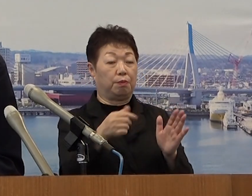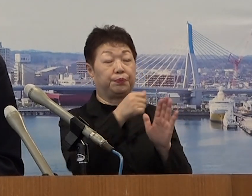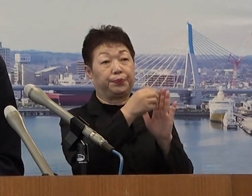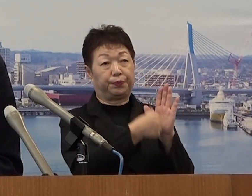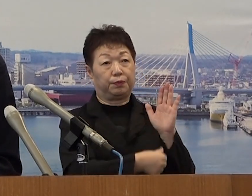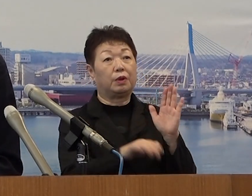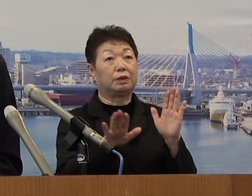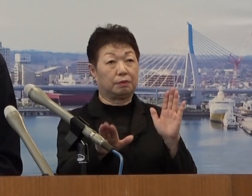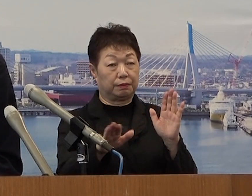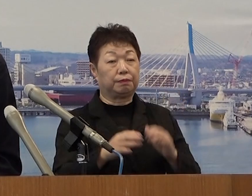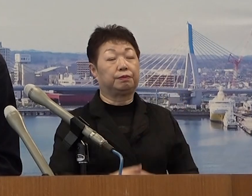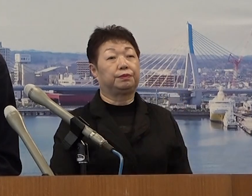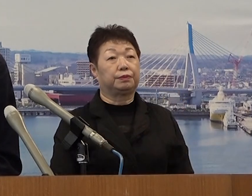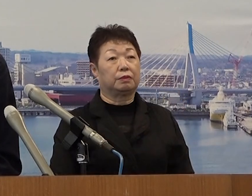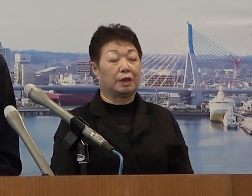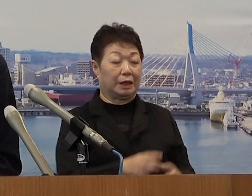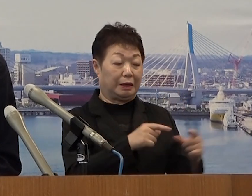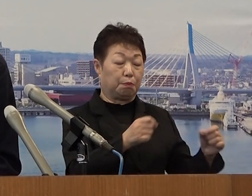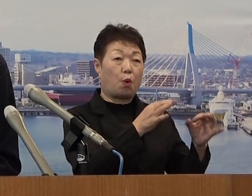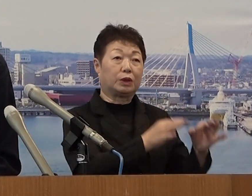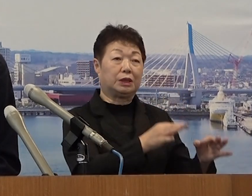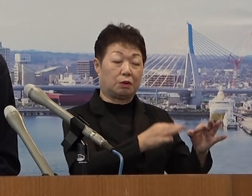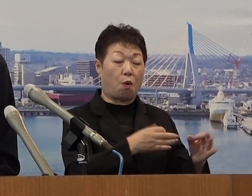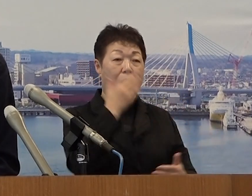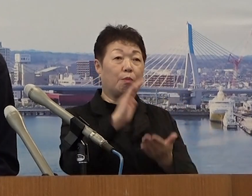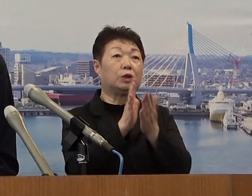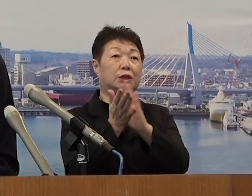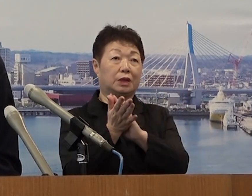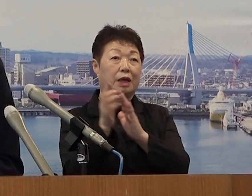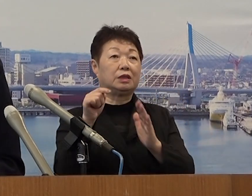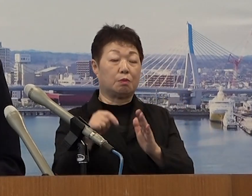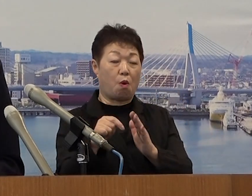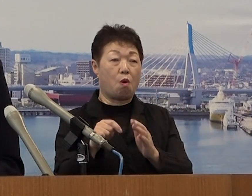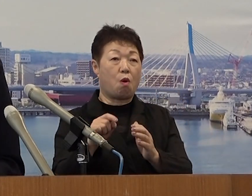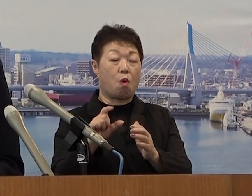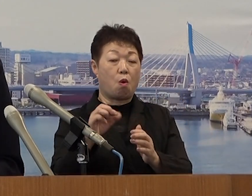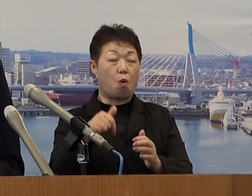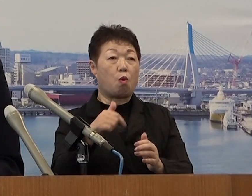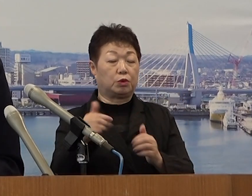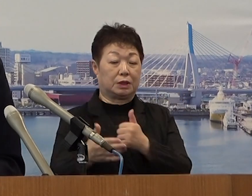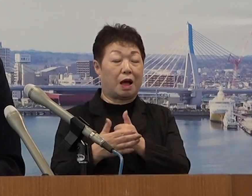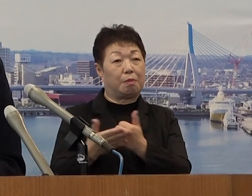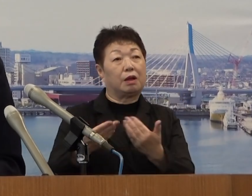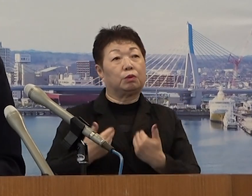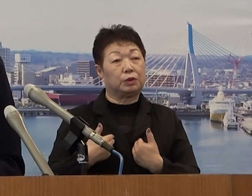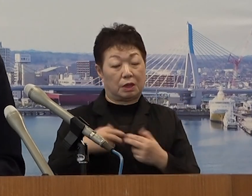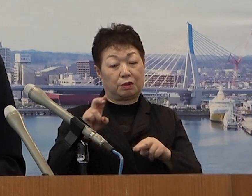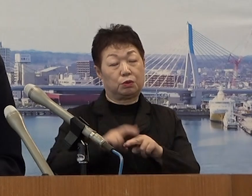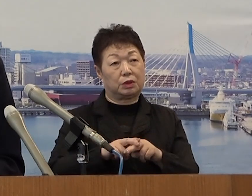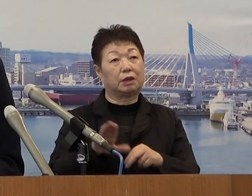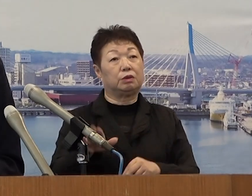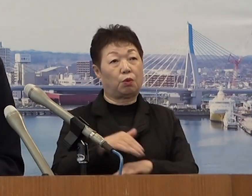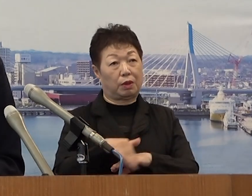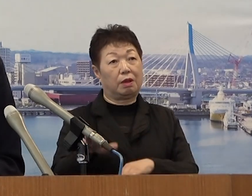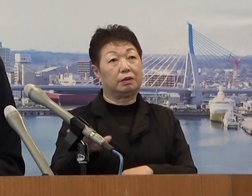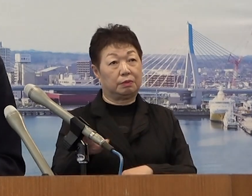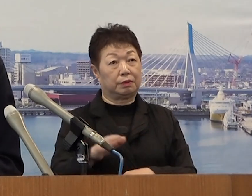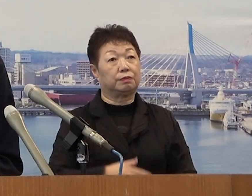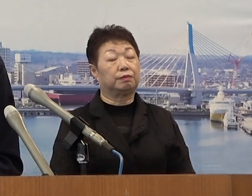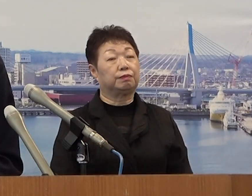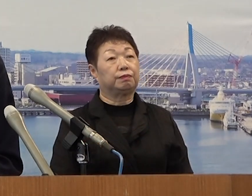に、日本銀行及び青森県にもオブザーバーとして参加していただくことといたしております